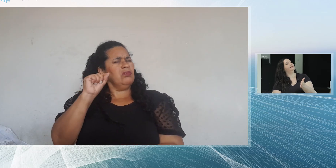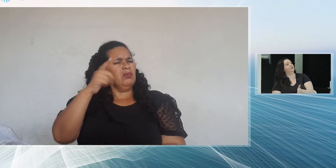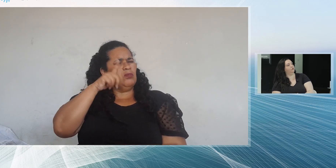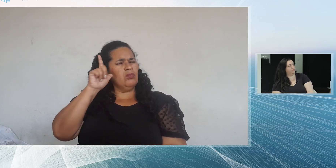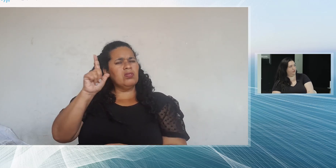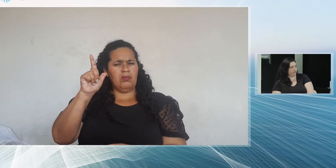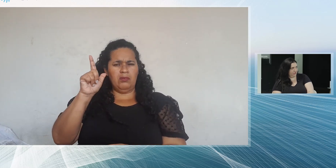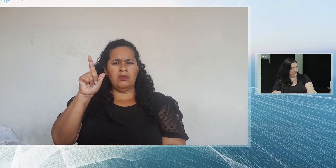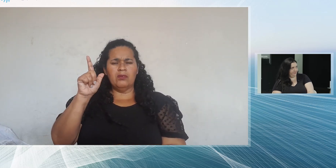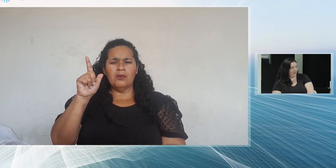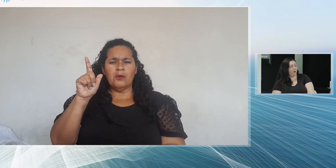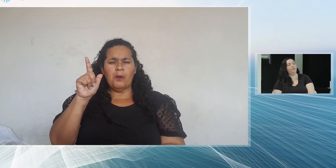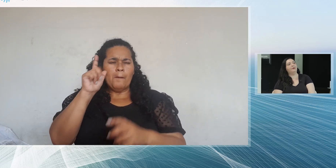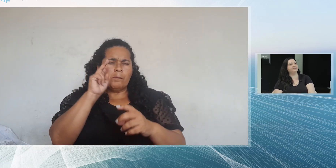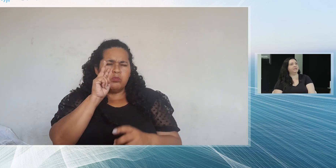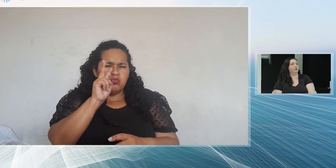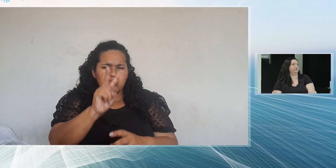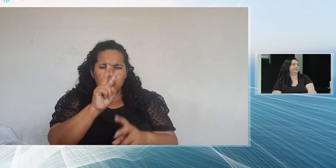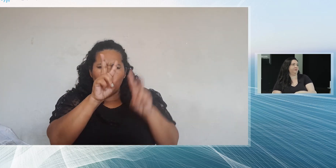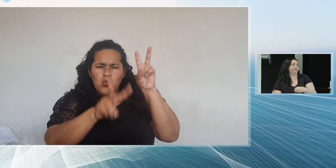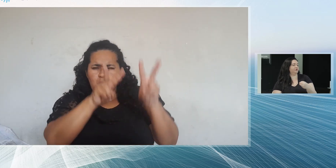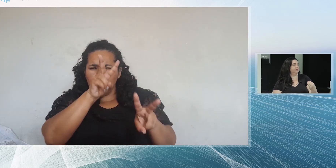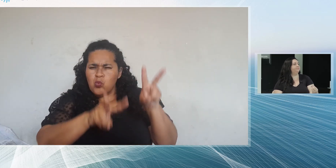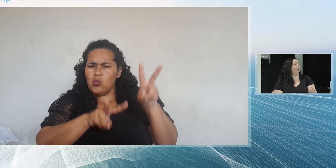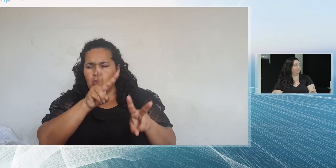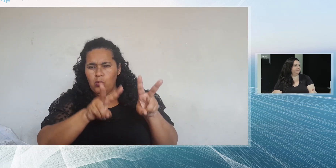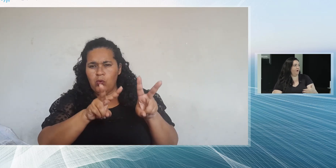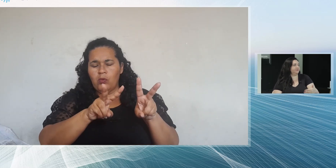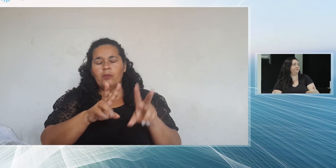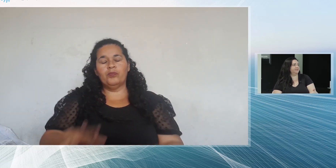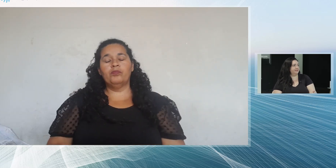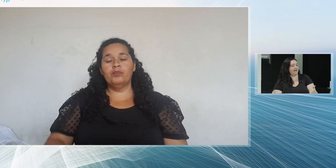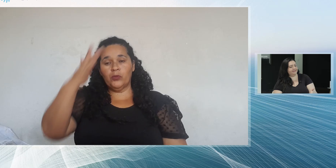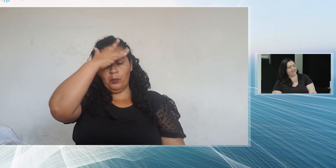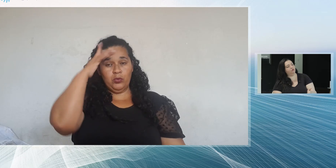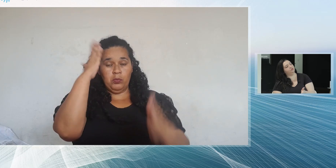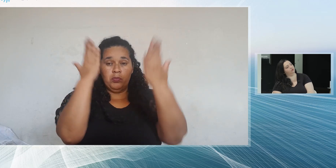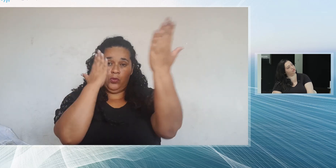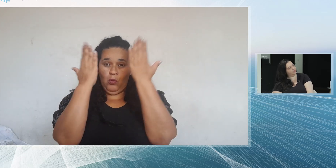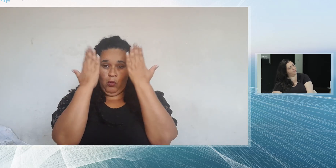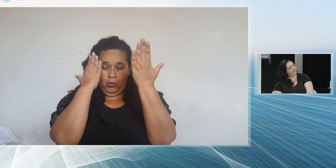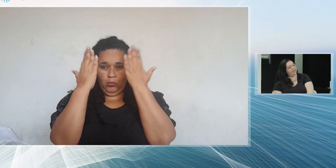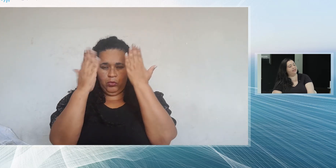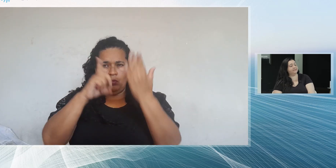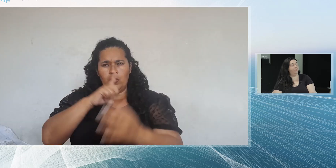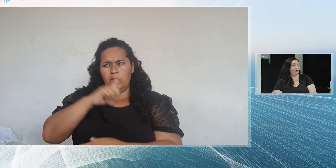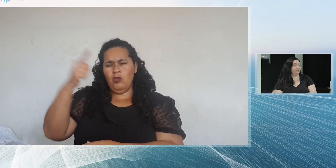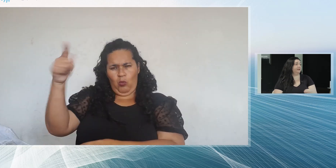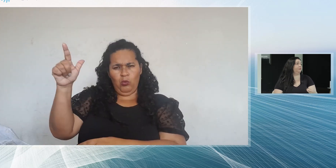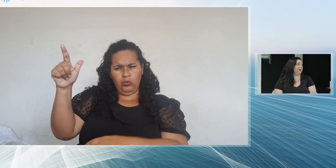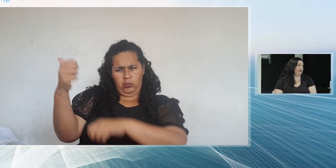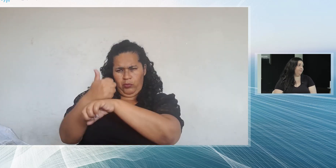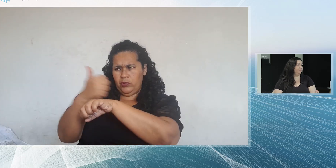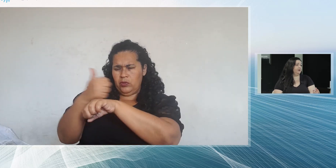em neuropsicologia. Por mais que outras profissões possam fazer a neuropsicologia,